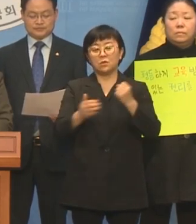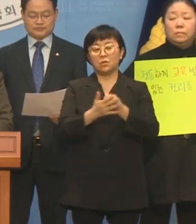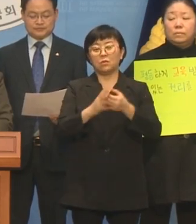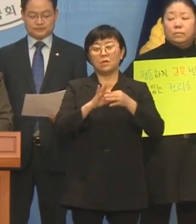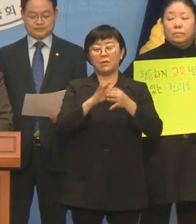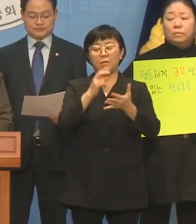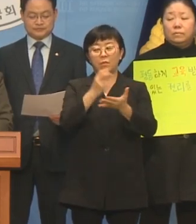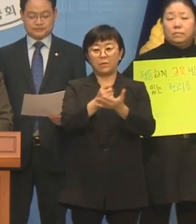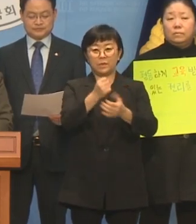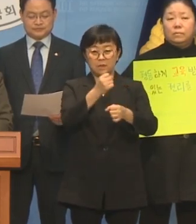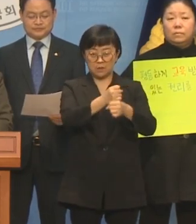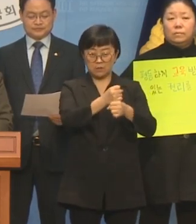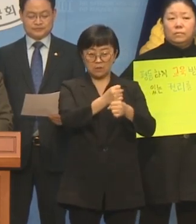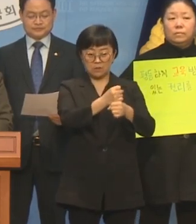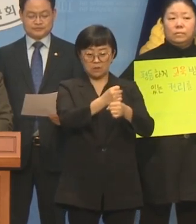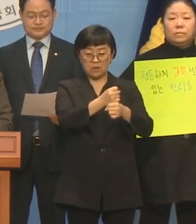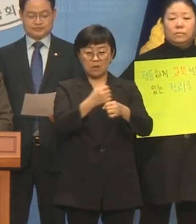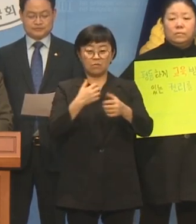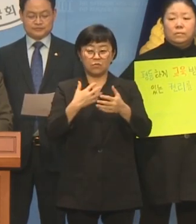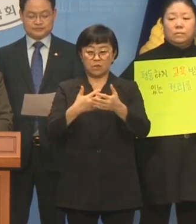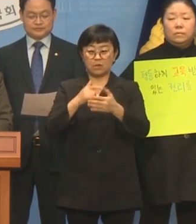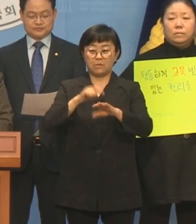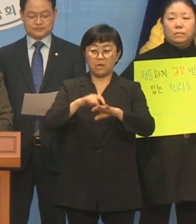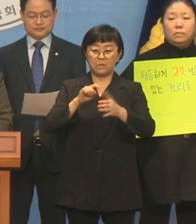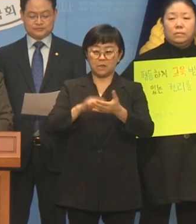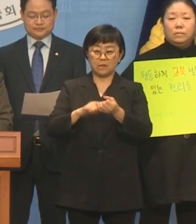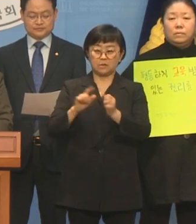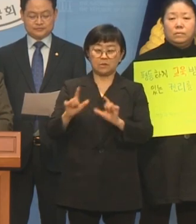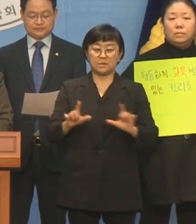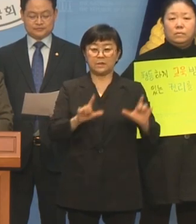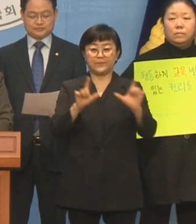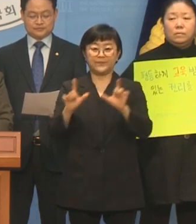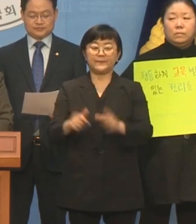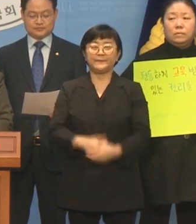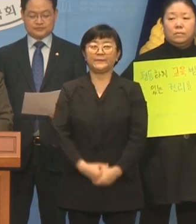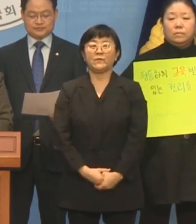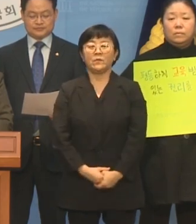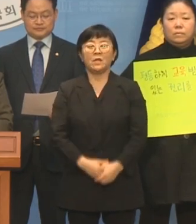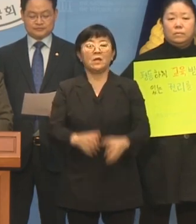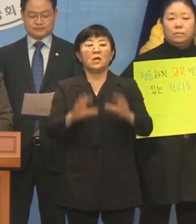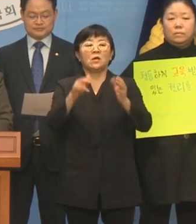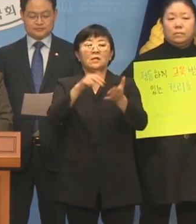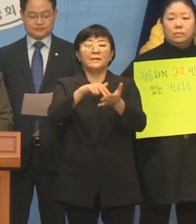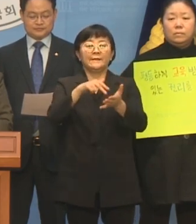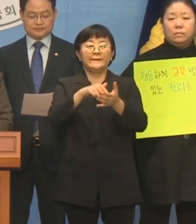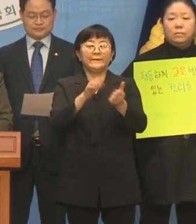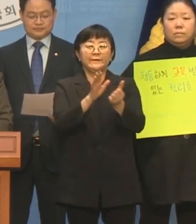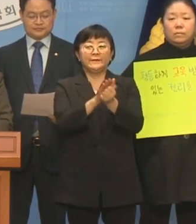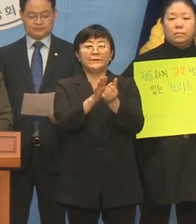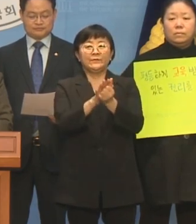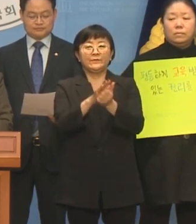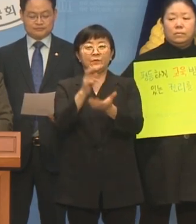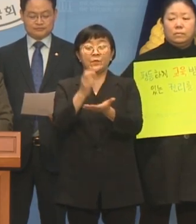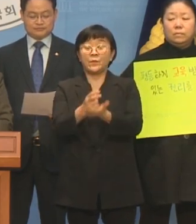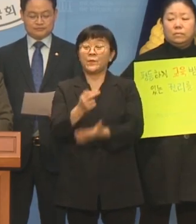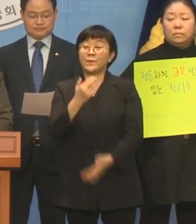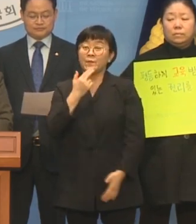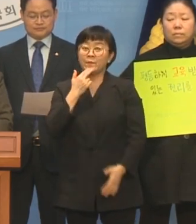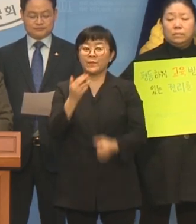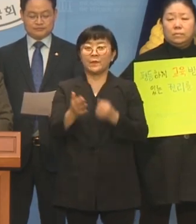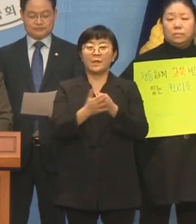조례가 만들어져도 늘 조마조마한 마음으로 살아갈 수밖에 없다. 이는 국가 차원에서 지원과 규정이 없기